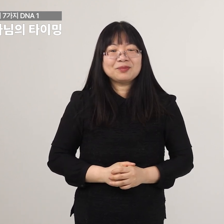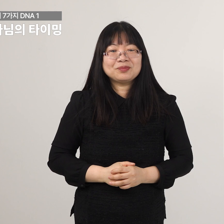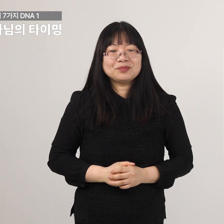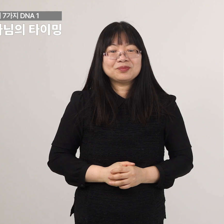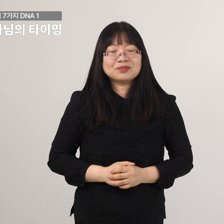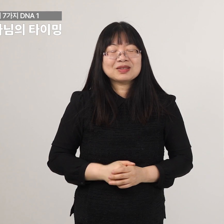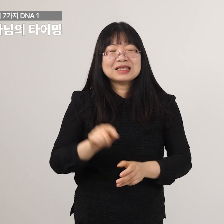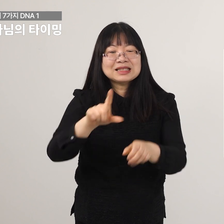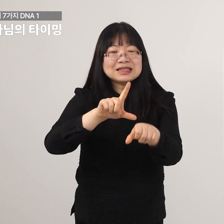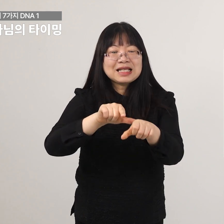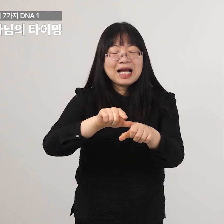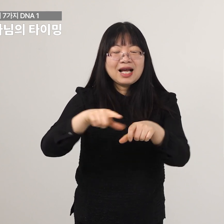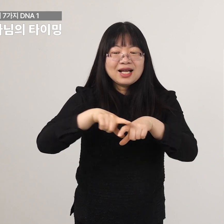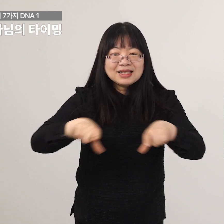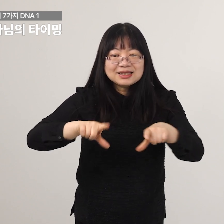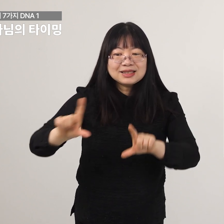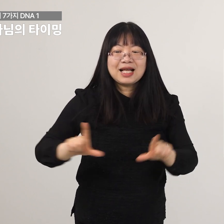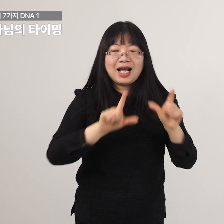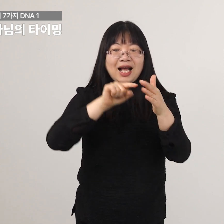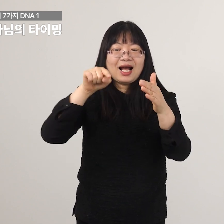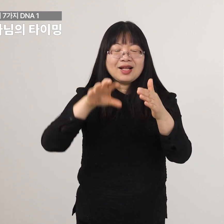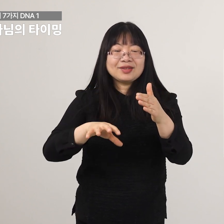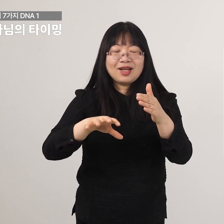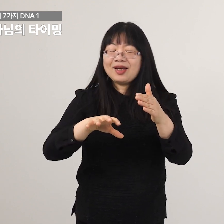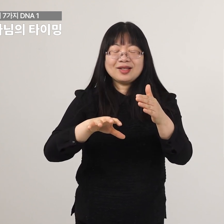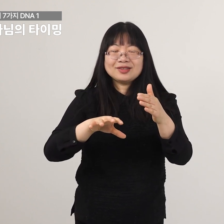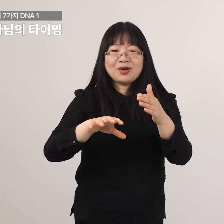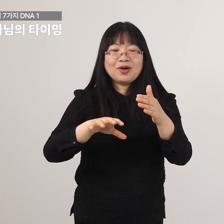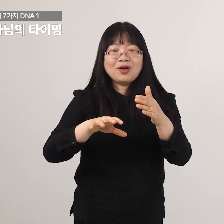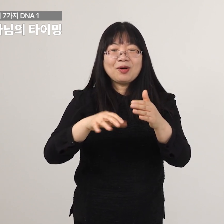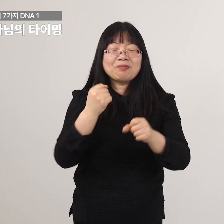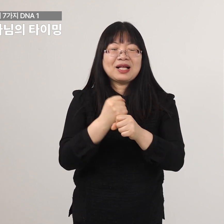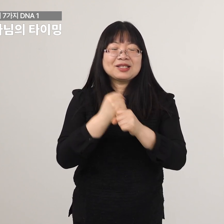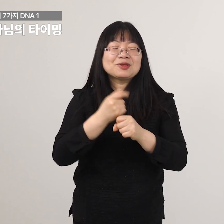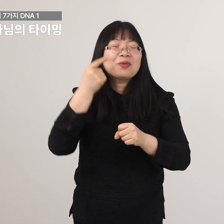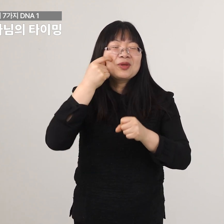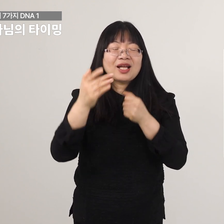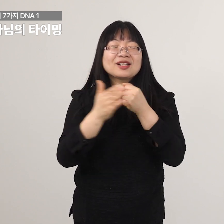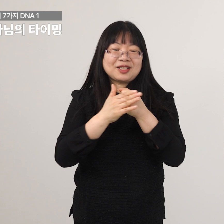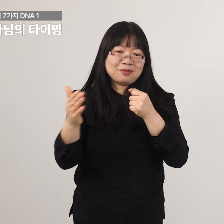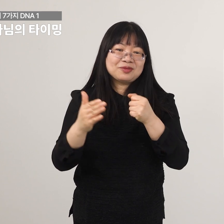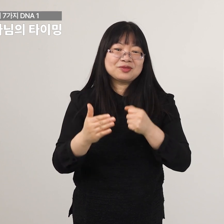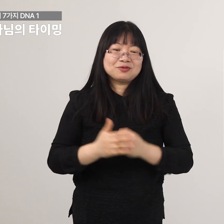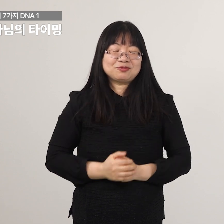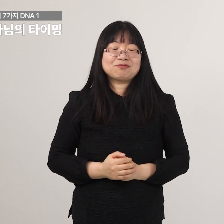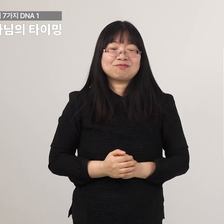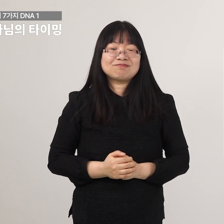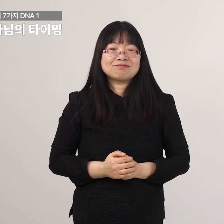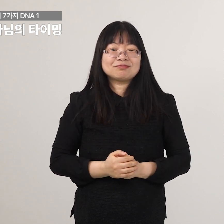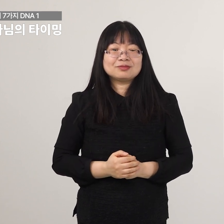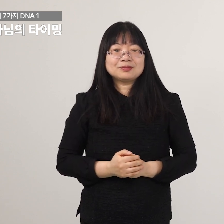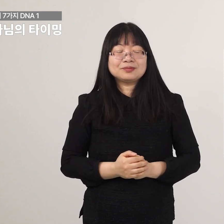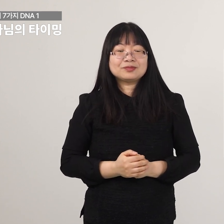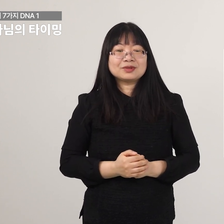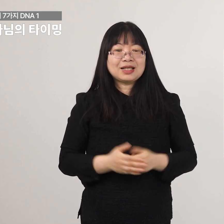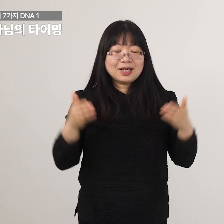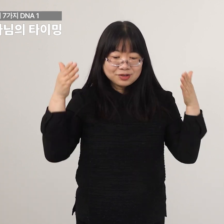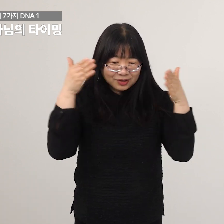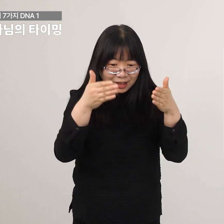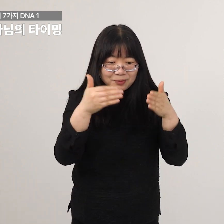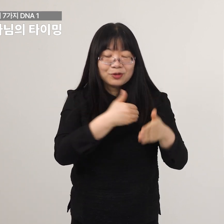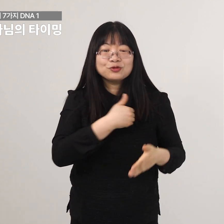그 시간을 우리가 일상에서 내기가 어려운 겁니다. 그 시간을 사실 그래요.